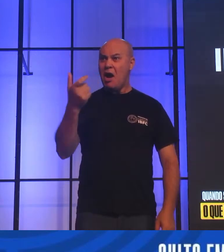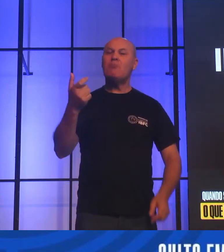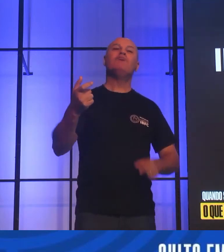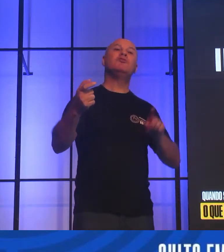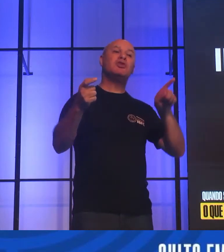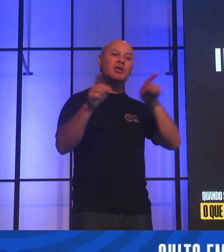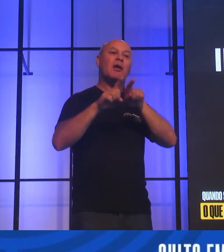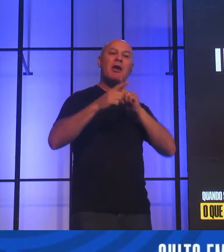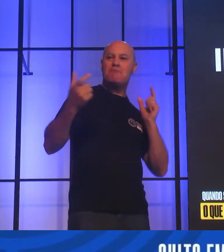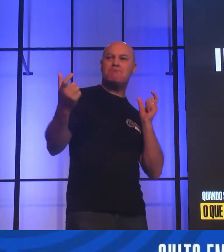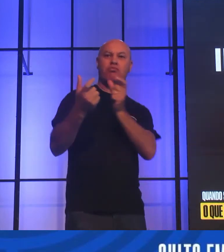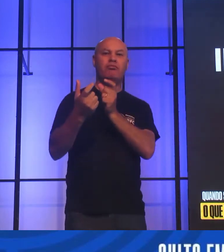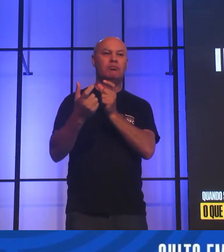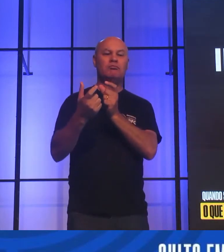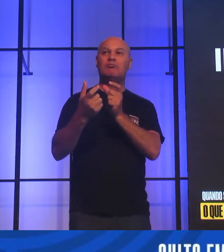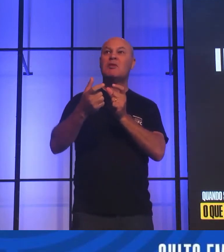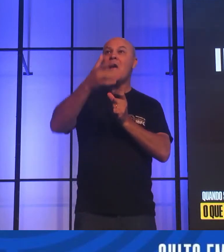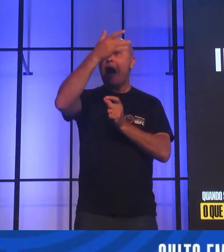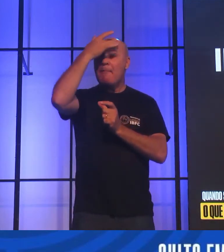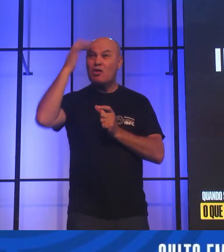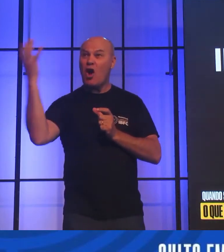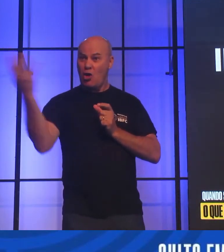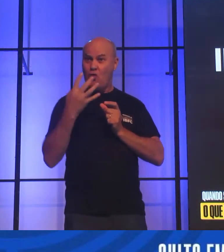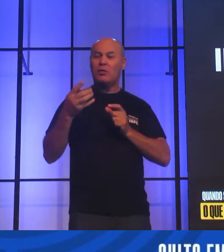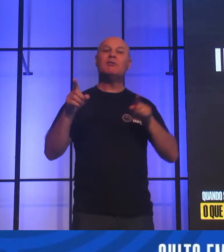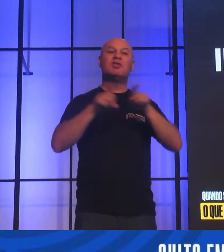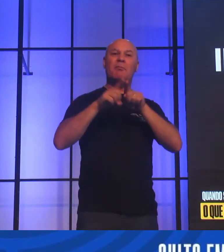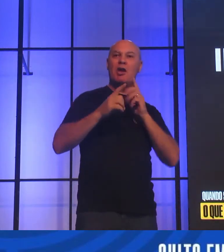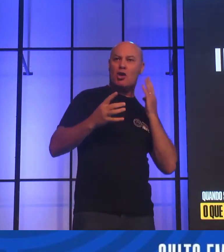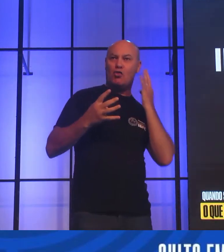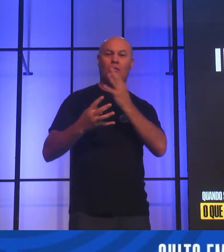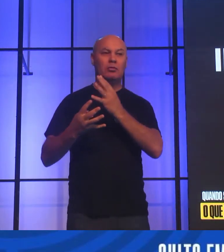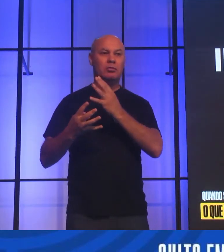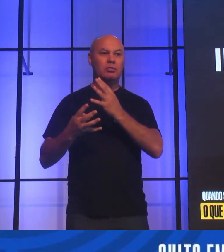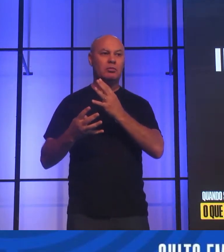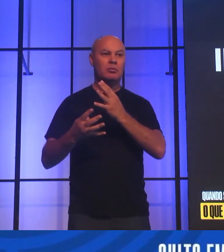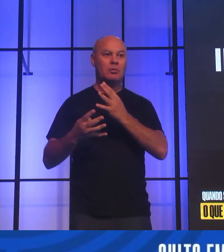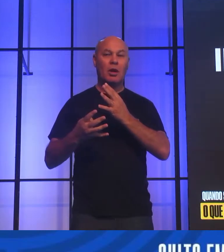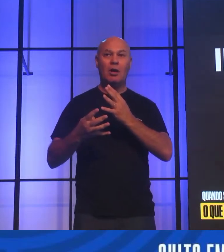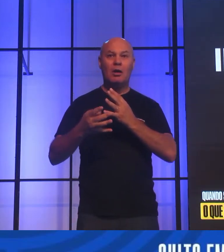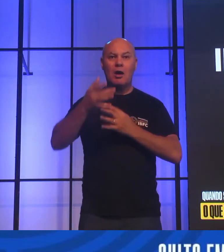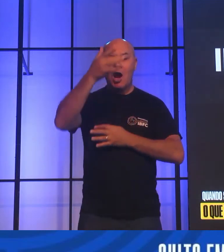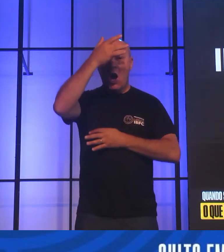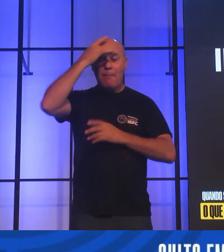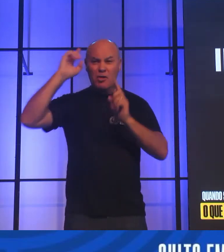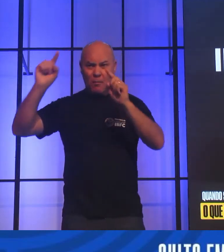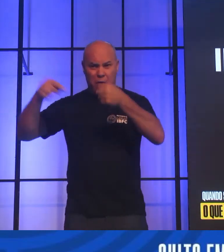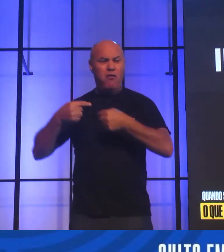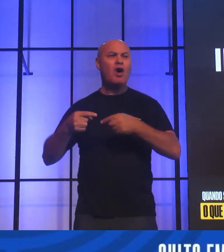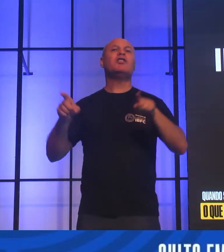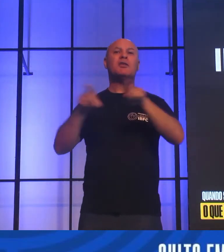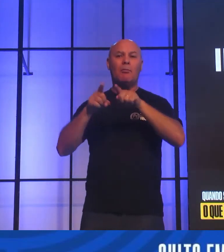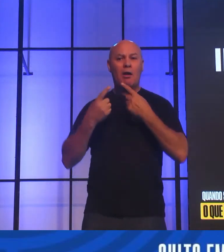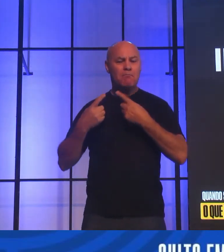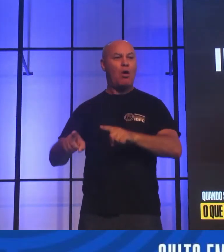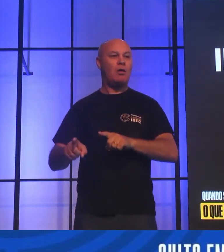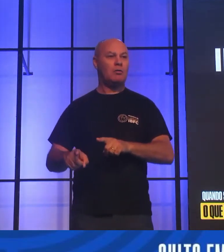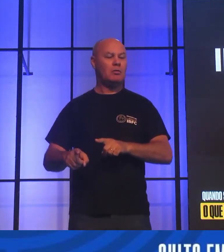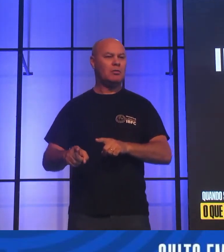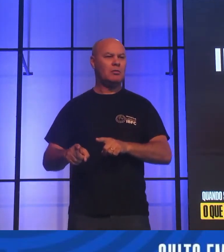mais alto. Pessoas que simplesmente, fui agredido, eu agrido.